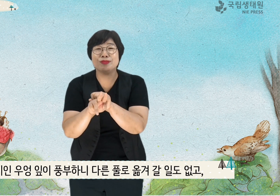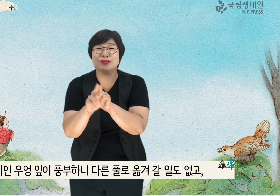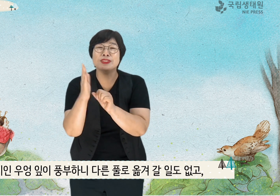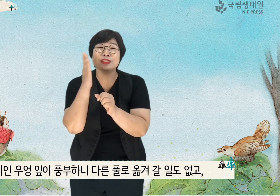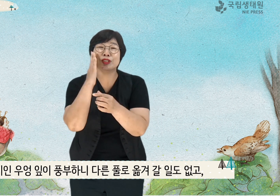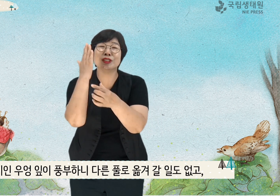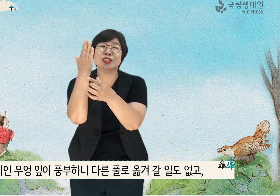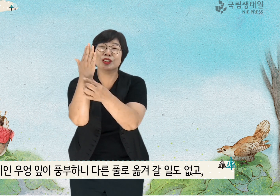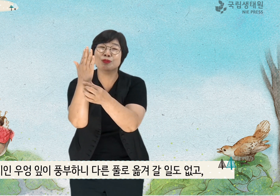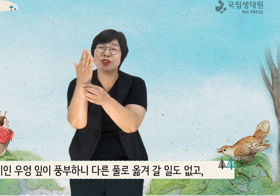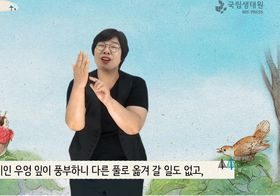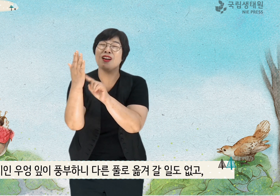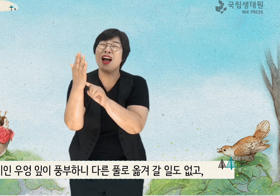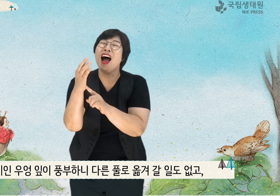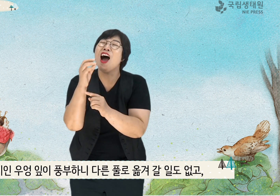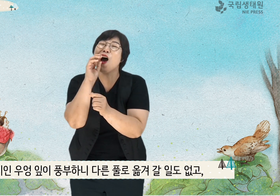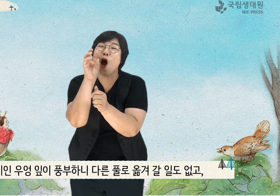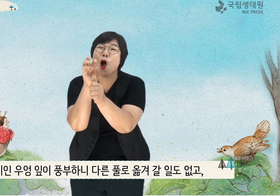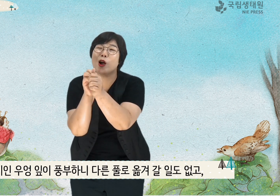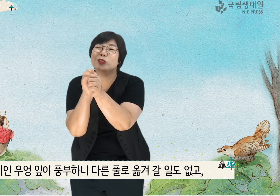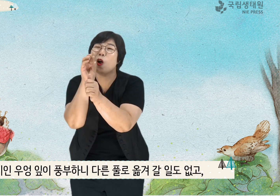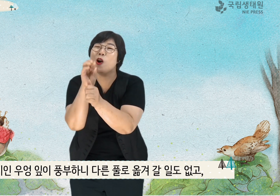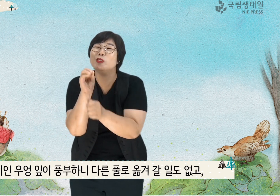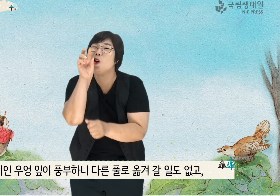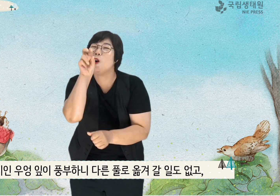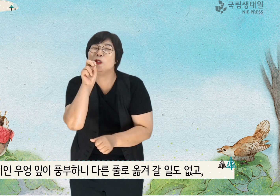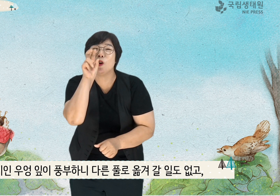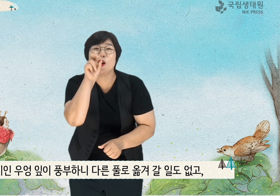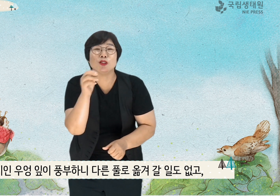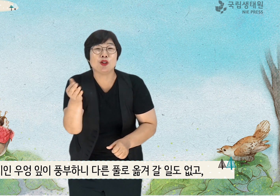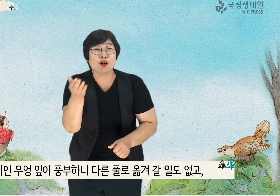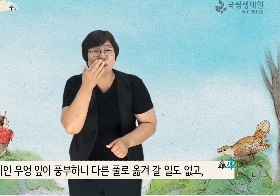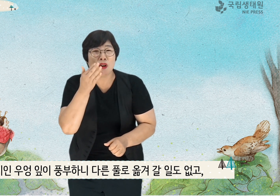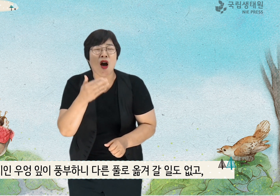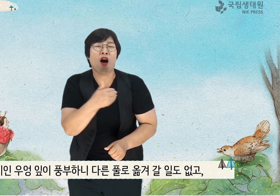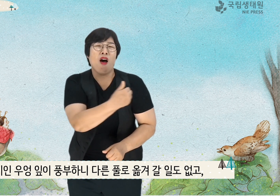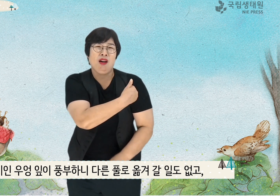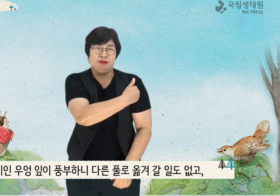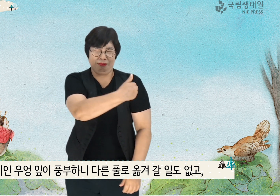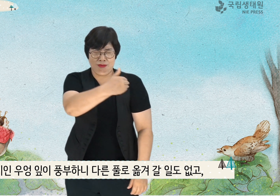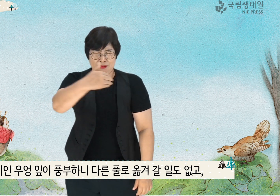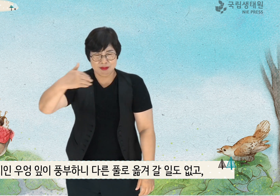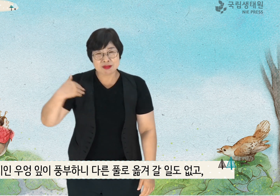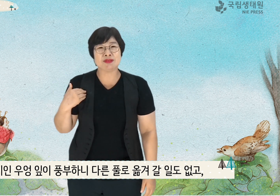먹인 우엉잎이 풍부하니 다른 풀로 옮겨갈 일도 없고